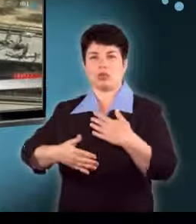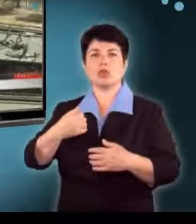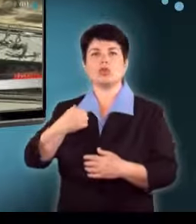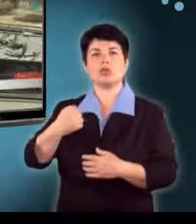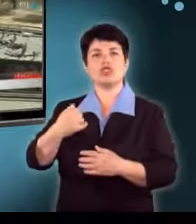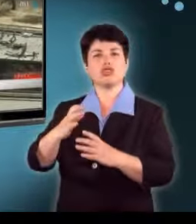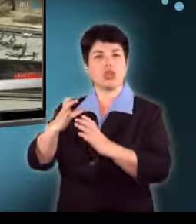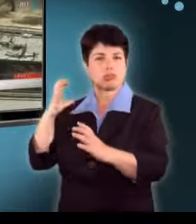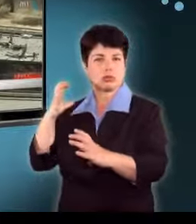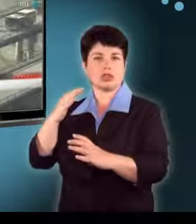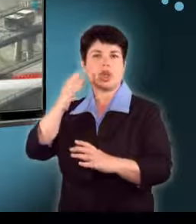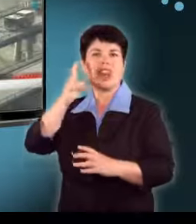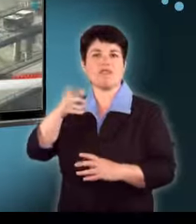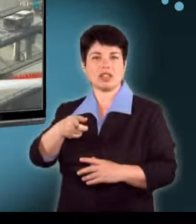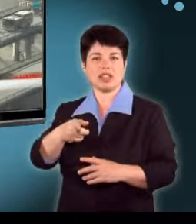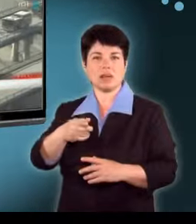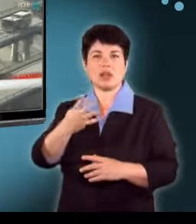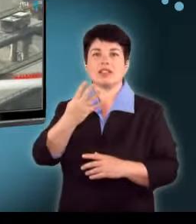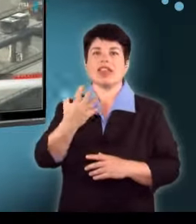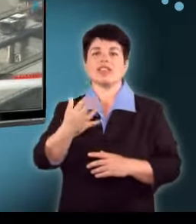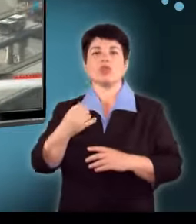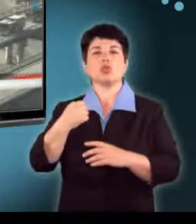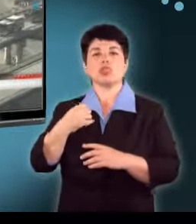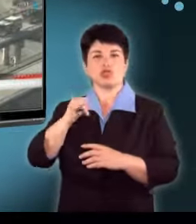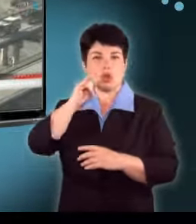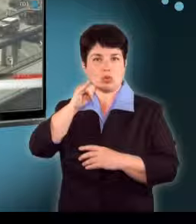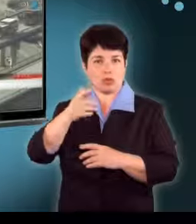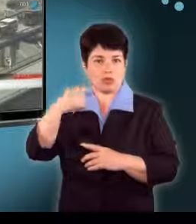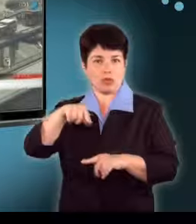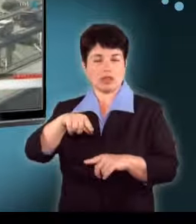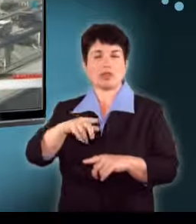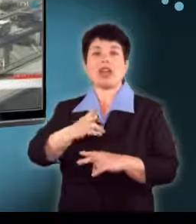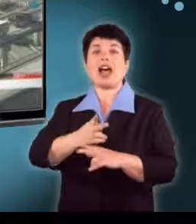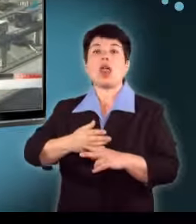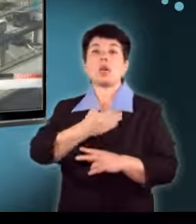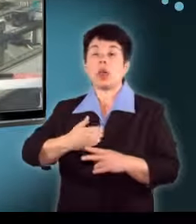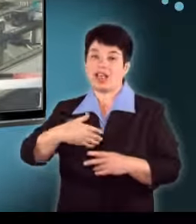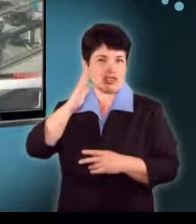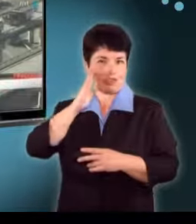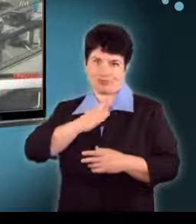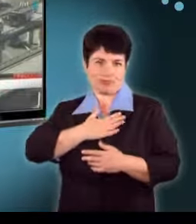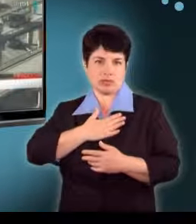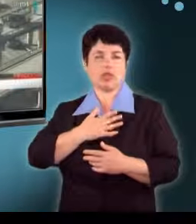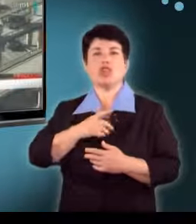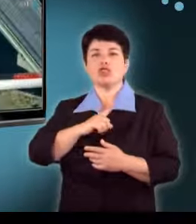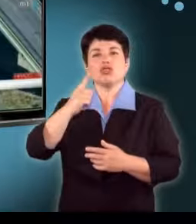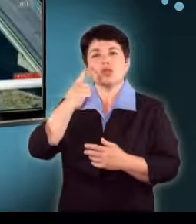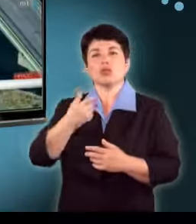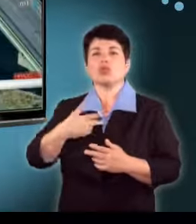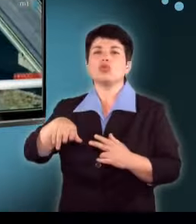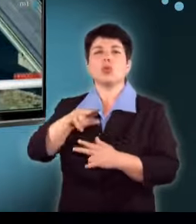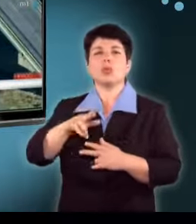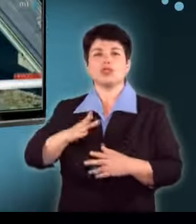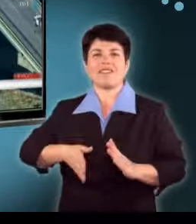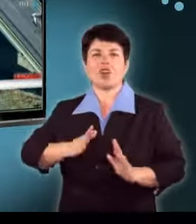utazott, de az állampolgárságukat még nem sikerült megállapítani, csak annyit tudni, hogy többségük franciául beszél. Egyelőre nem tudni, hogy